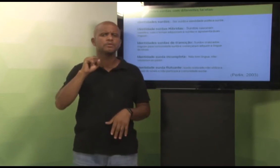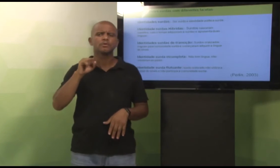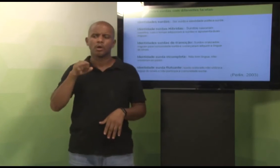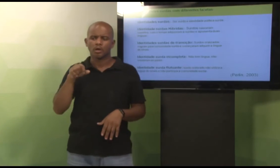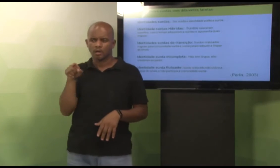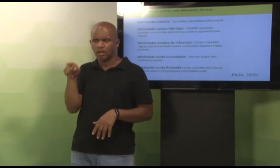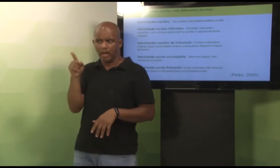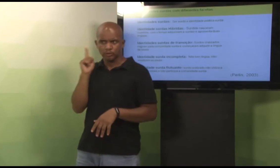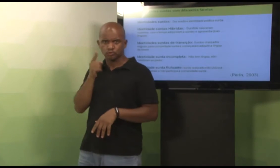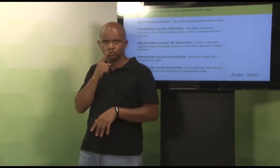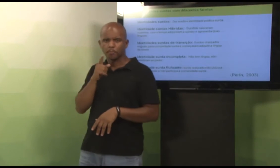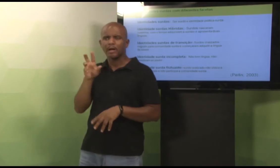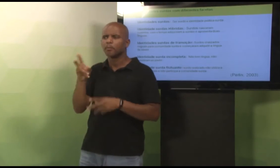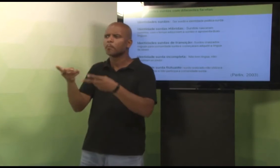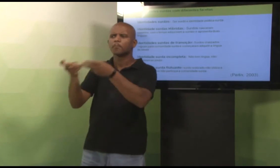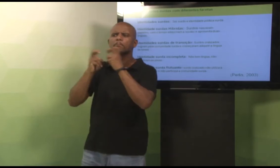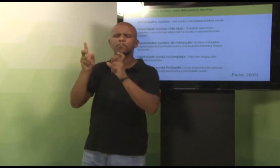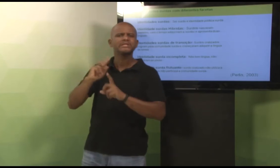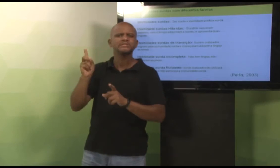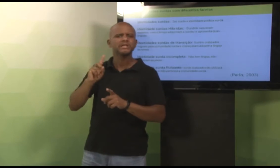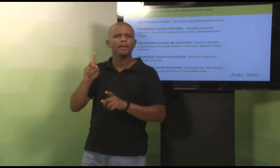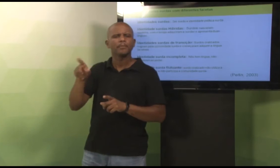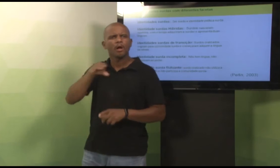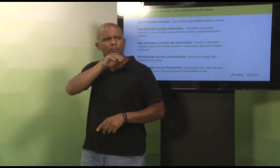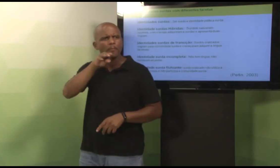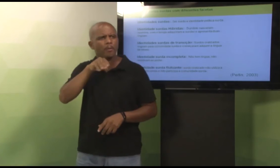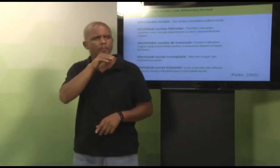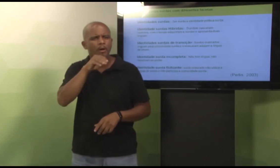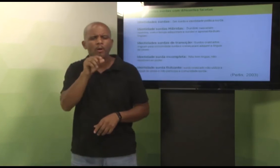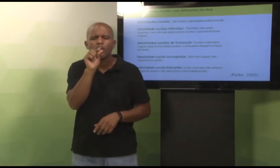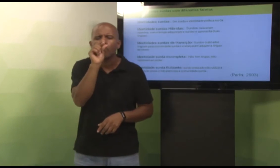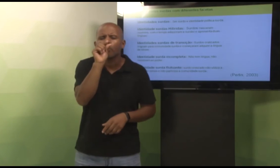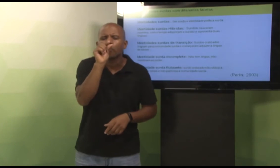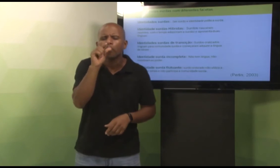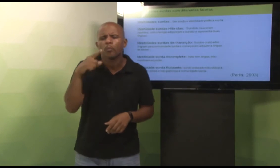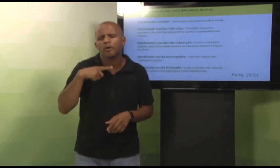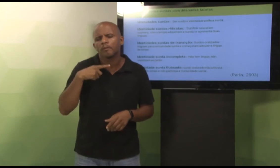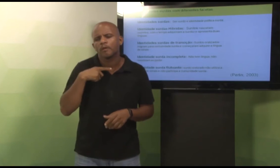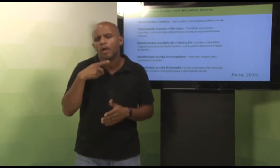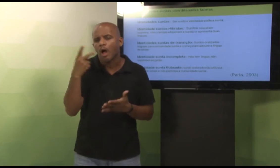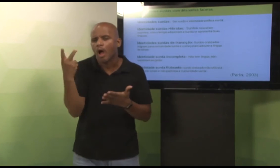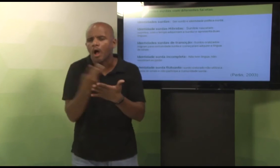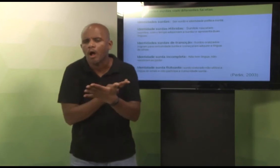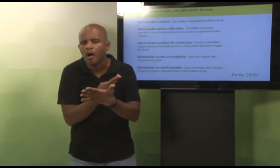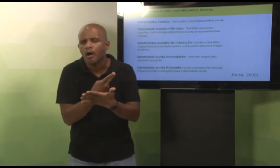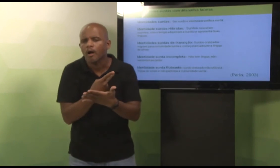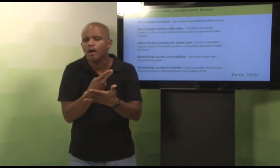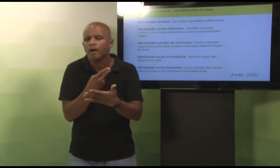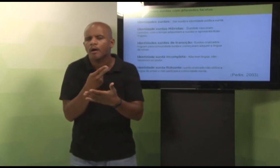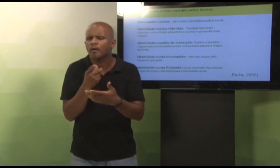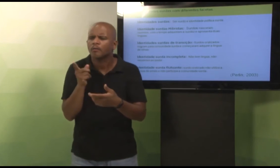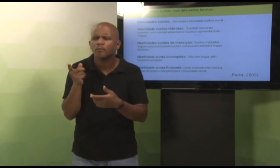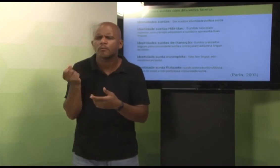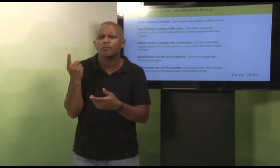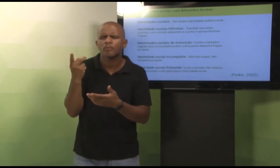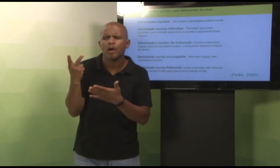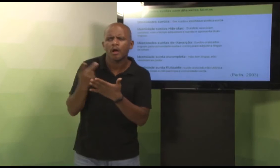faz uso da leitura labial, é surdo, mas se comunica com dificuldade com surdos